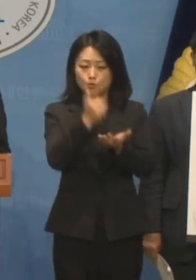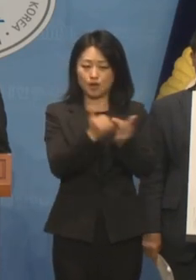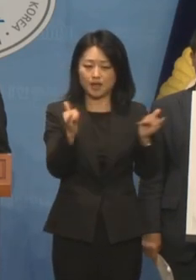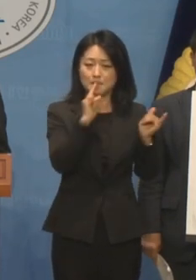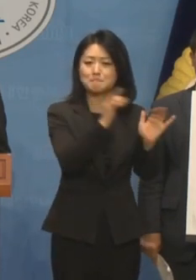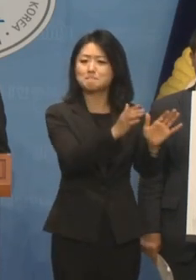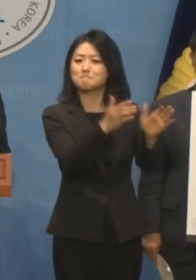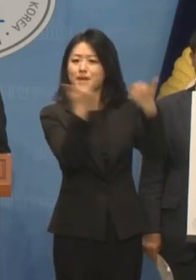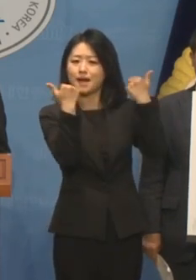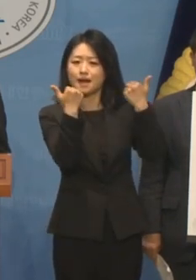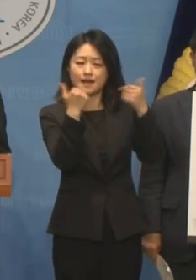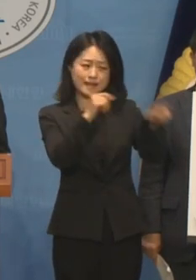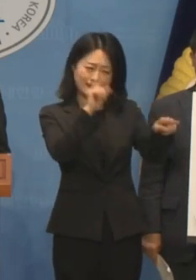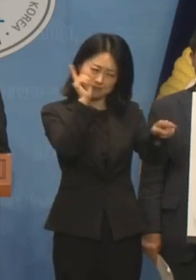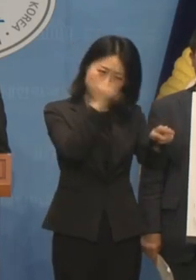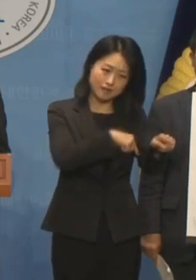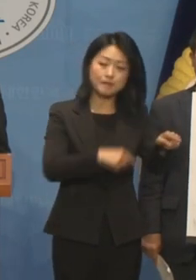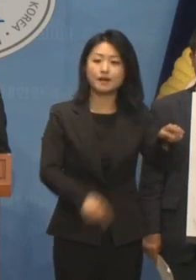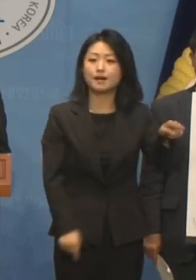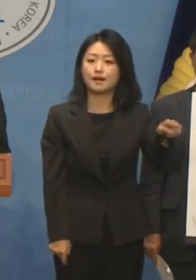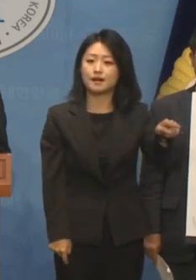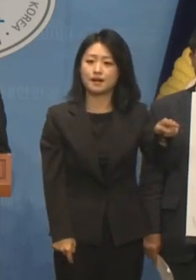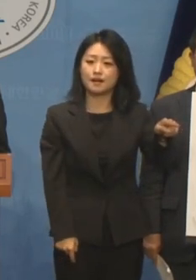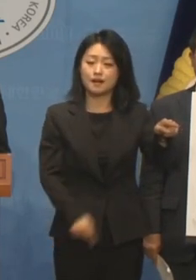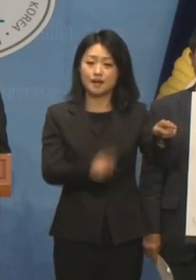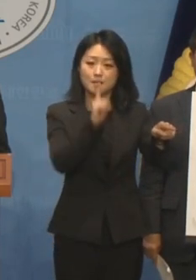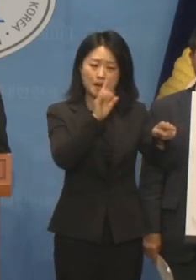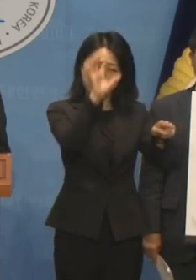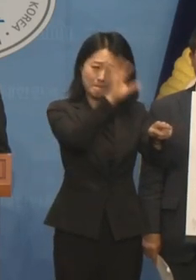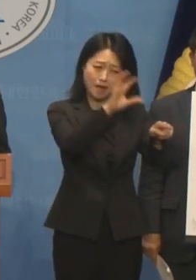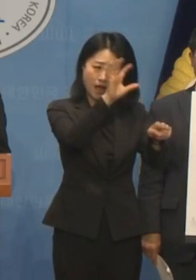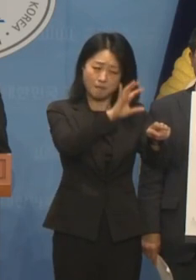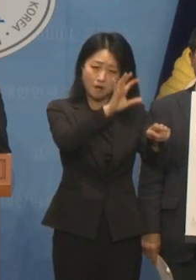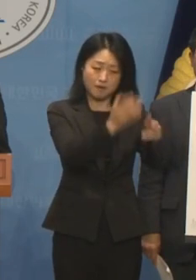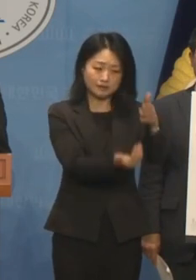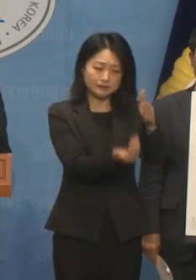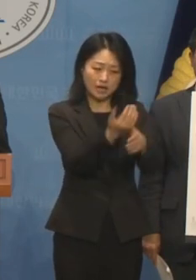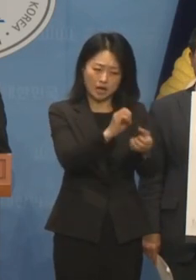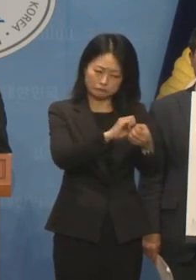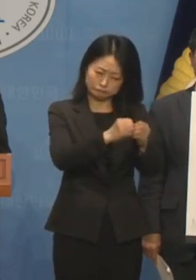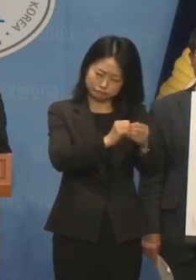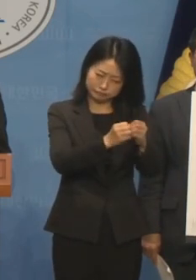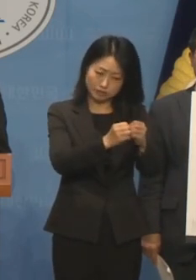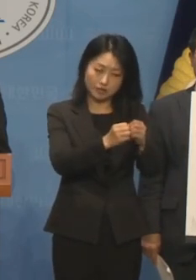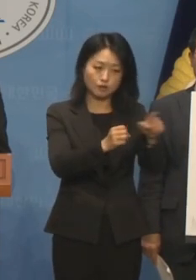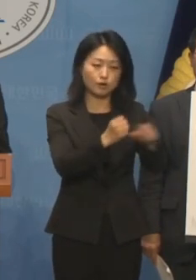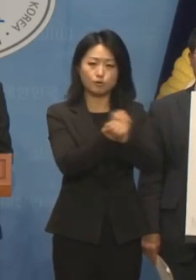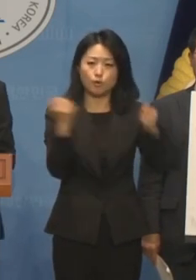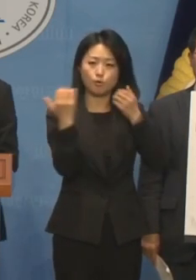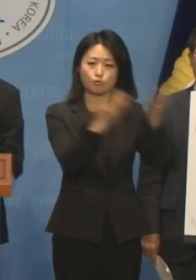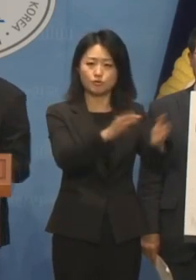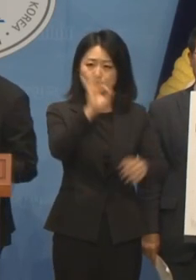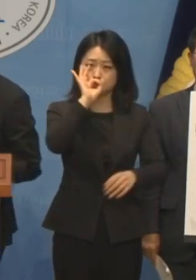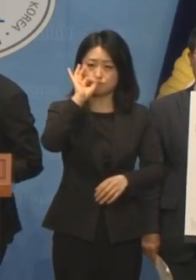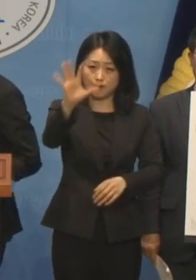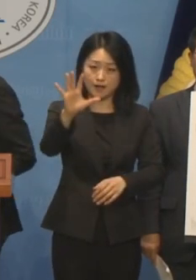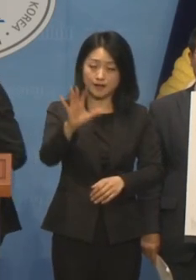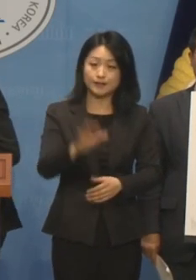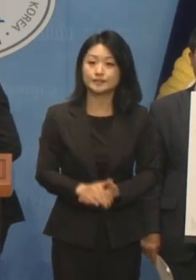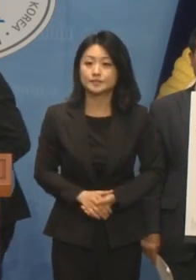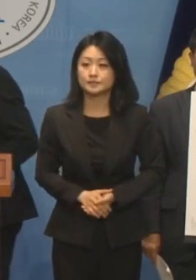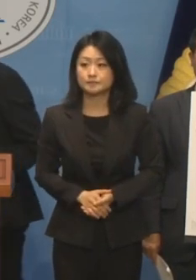씌우겠다는 못된 심보의 반복적 사건 조작을 용서할 수 없습니다.